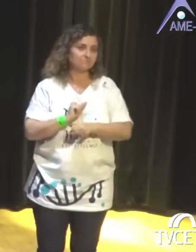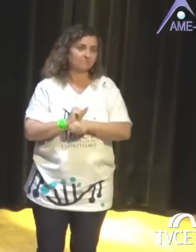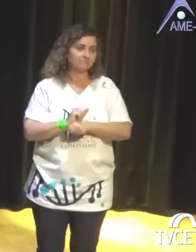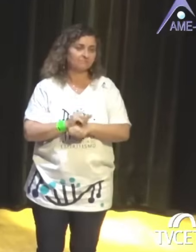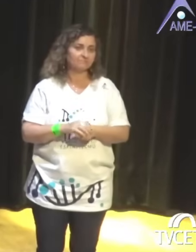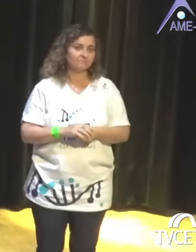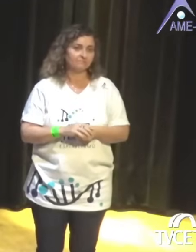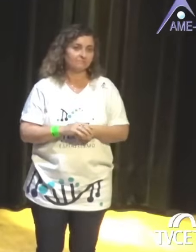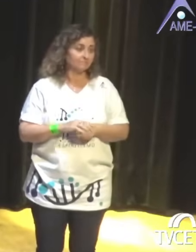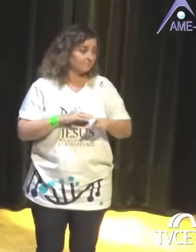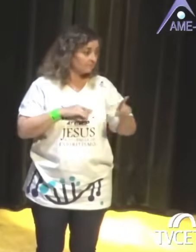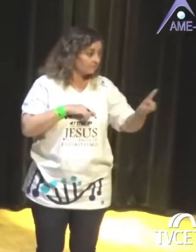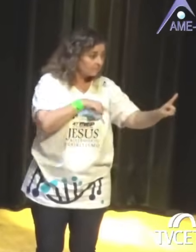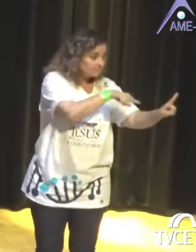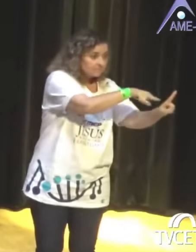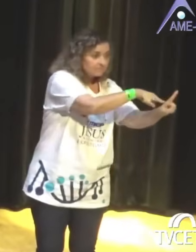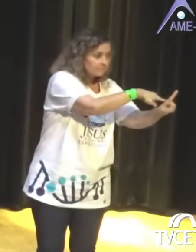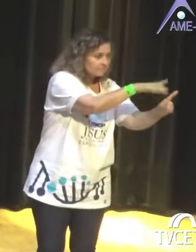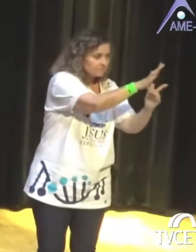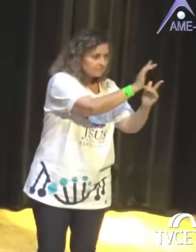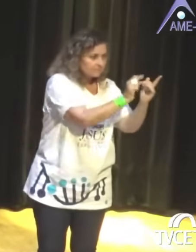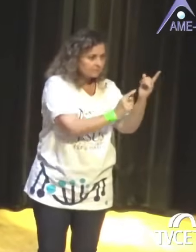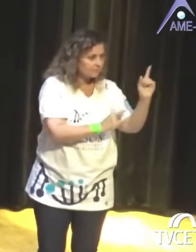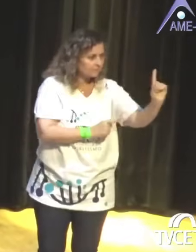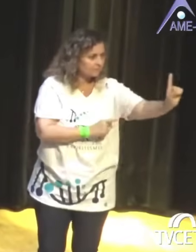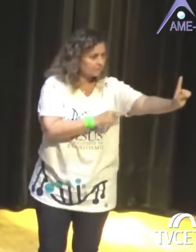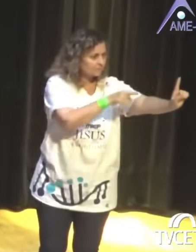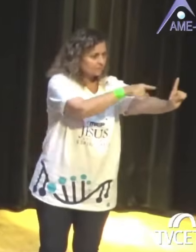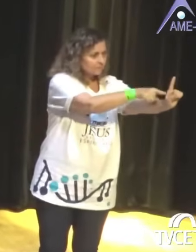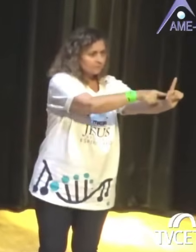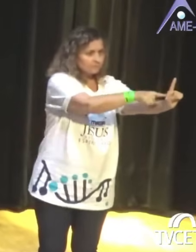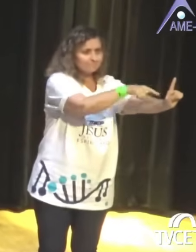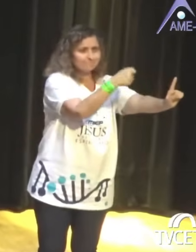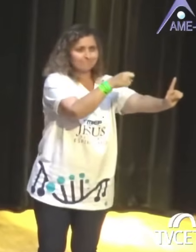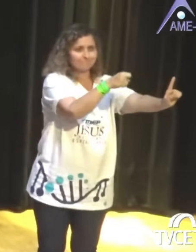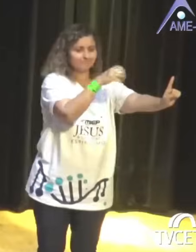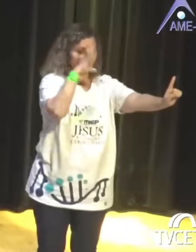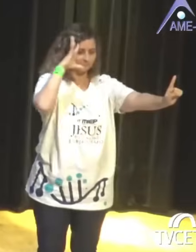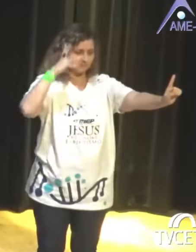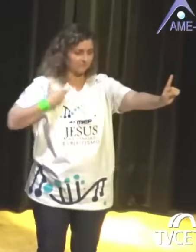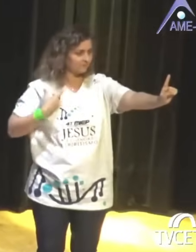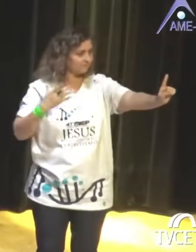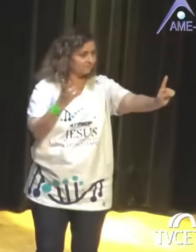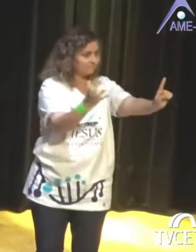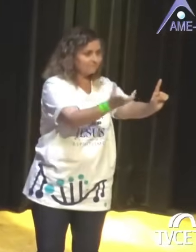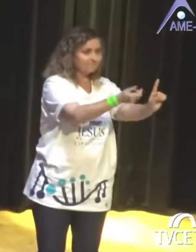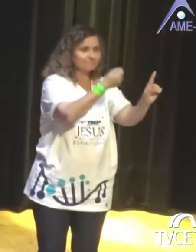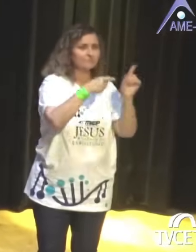evolução é esse Jesus que é resgatado pelo